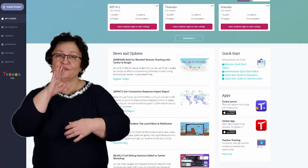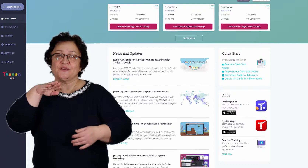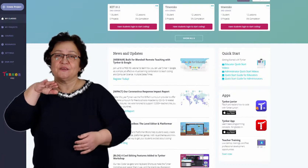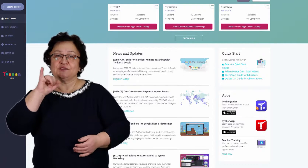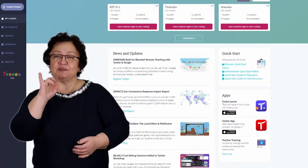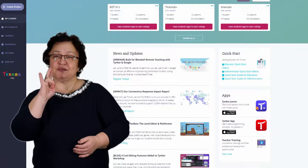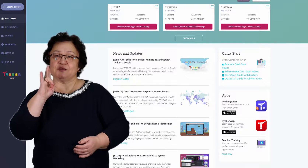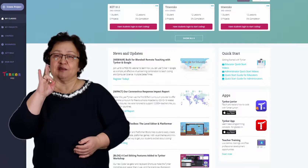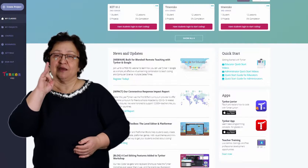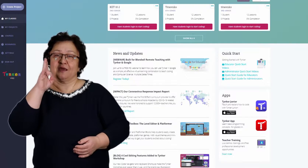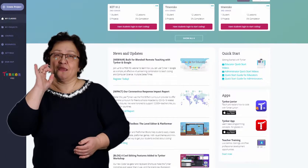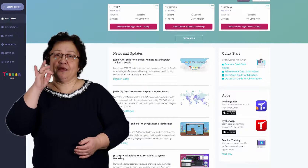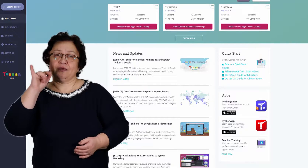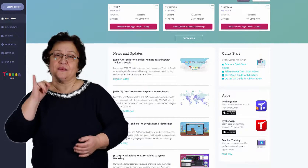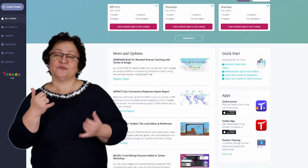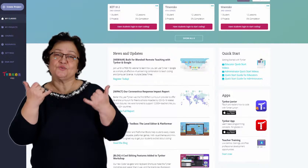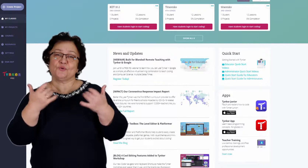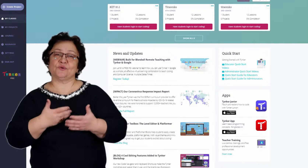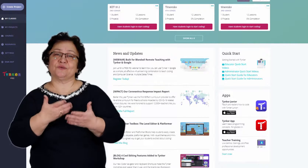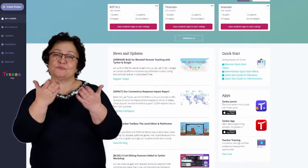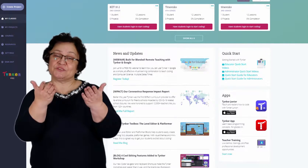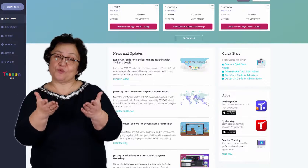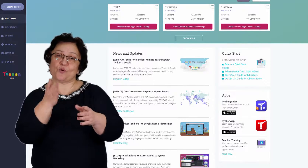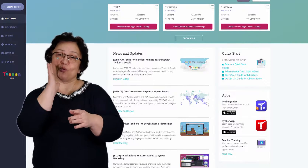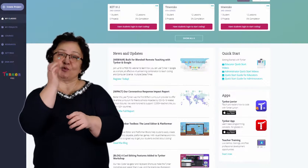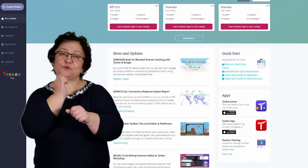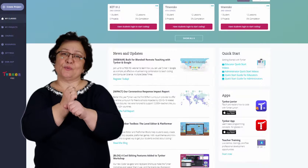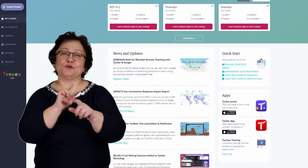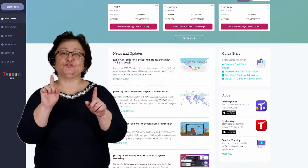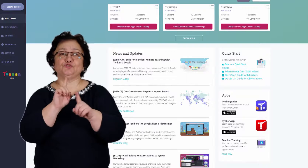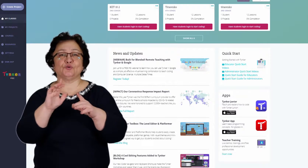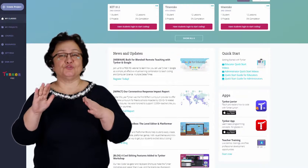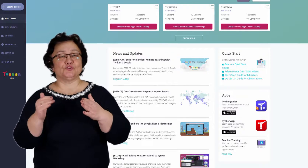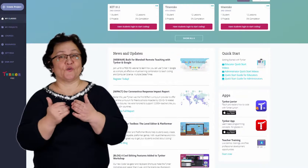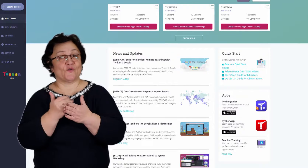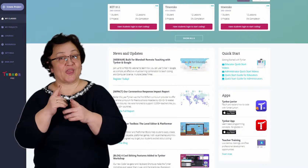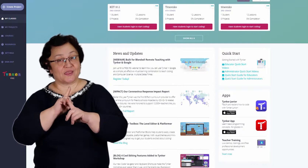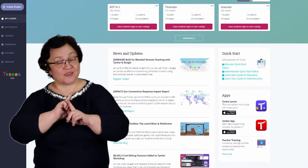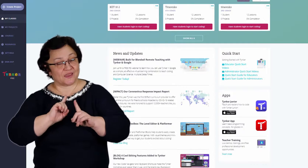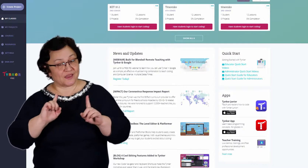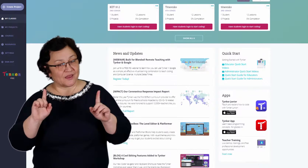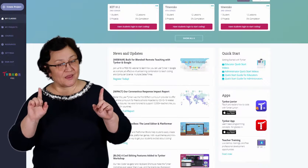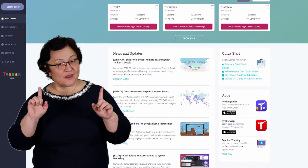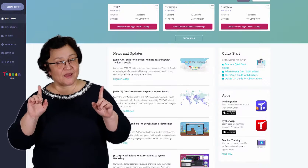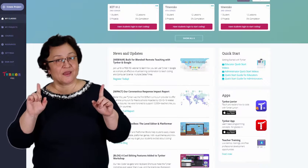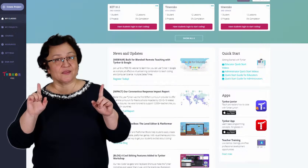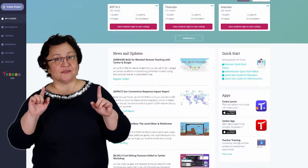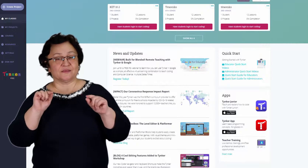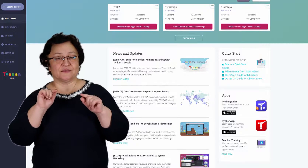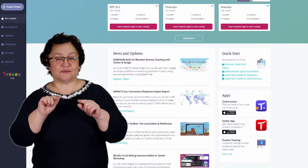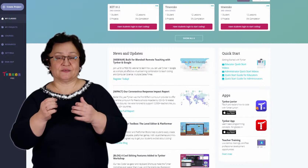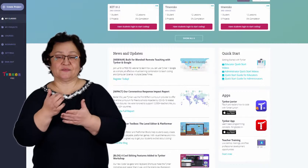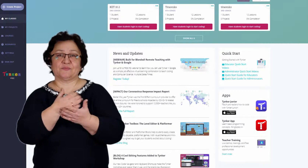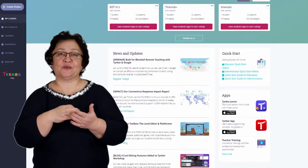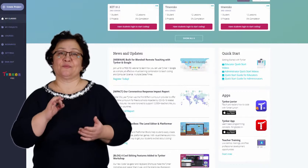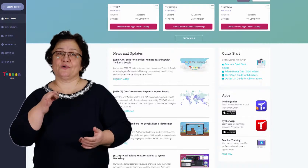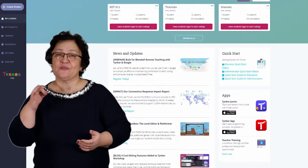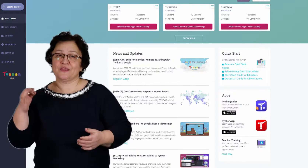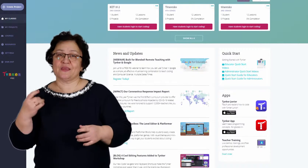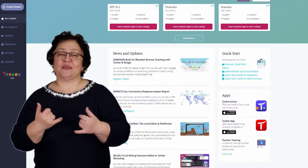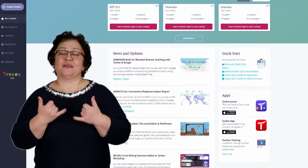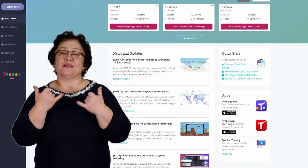в Тінкері. Сьогодні ми з тобою будемо робити щось новеньке. Гру на збір